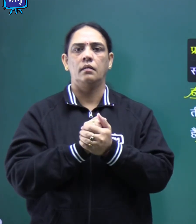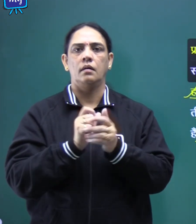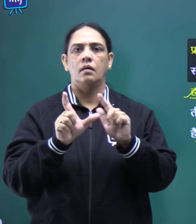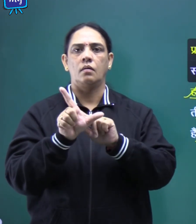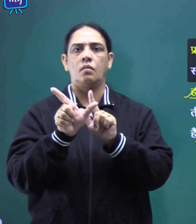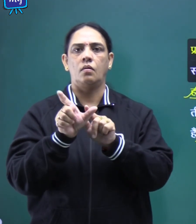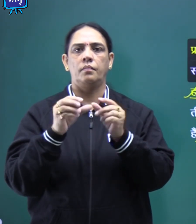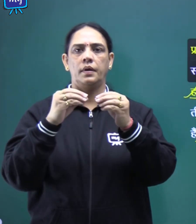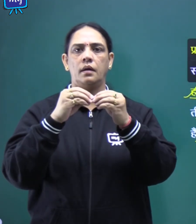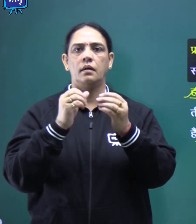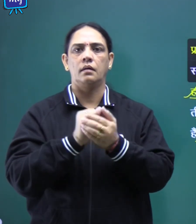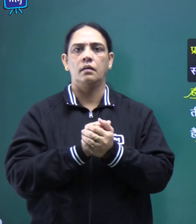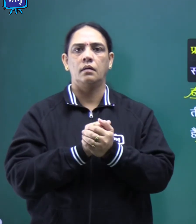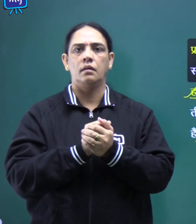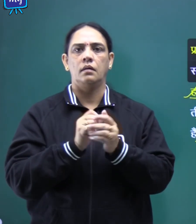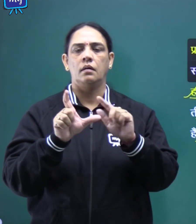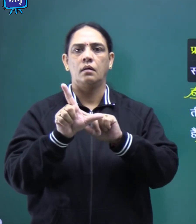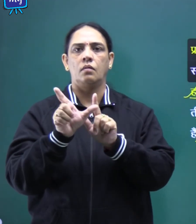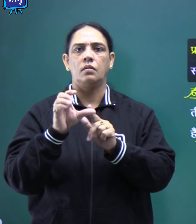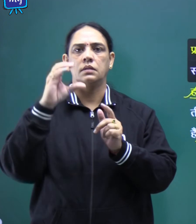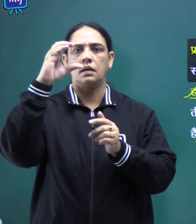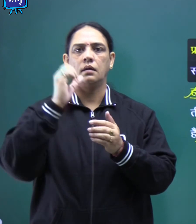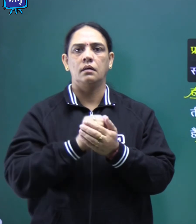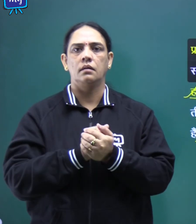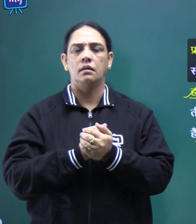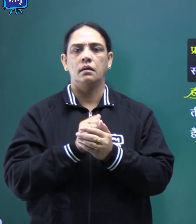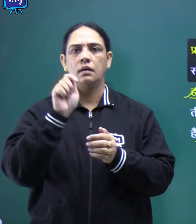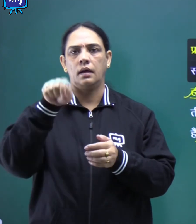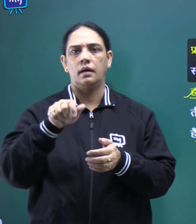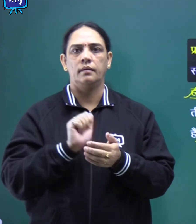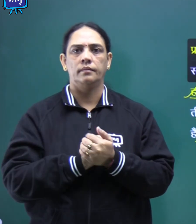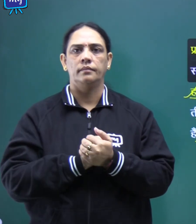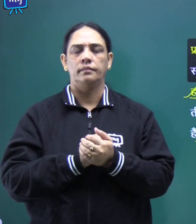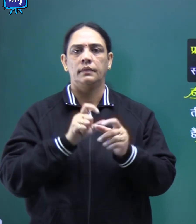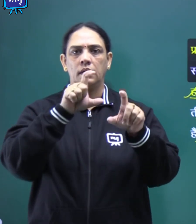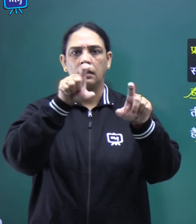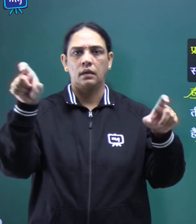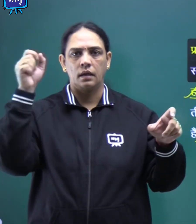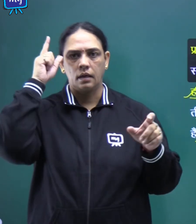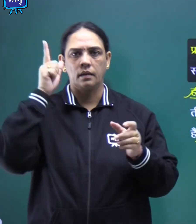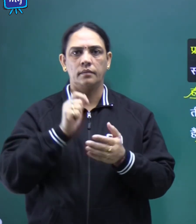कोण B, कोण C हैं।